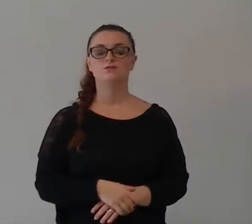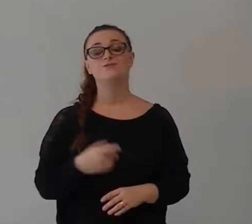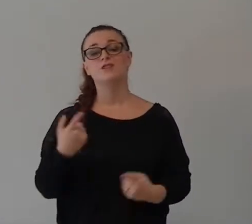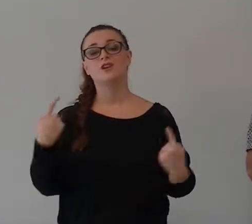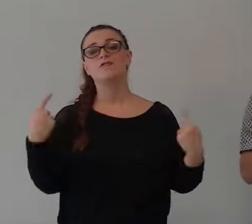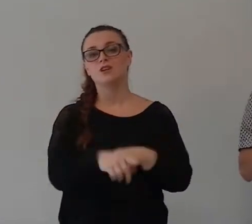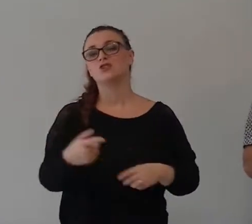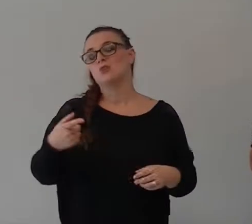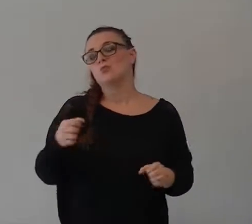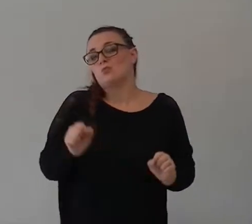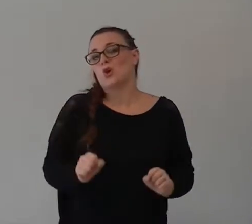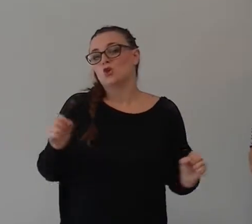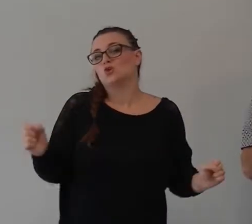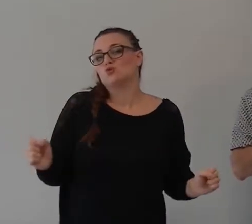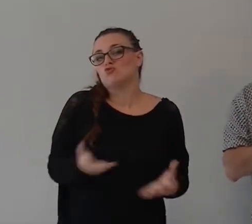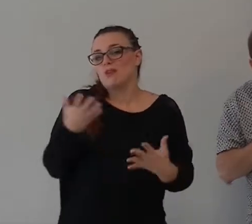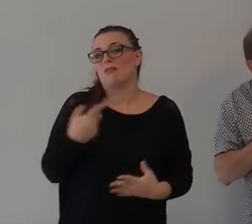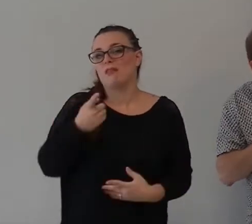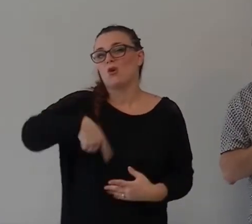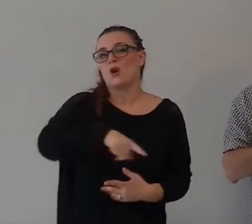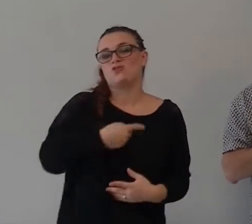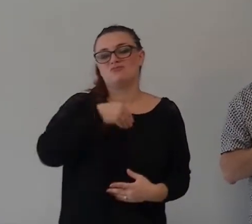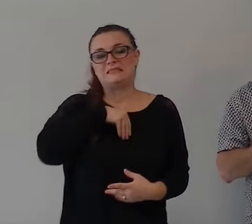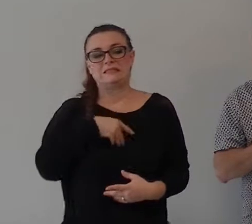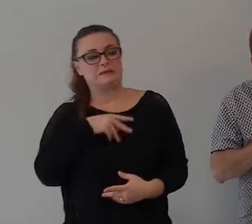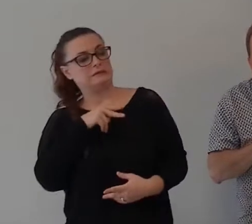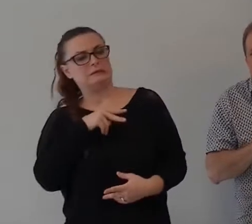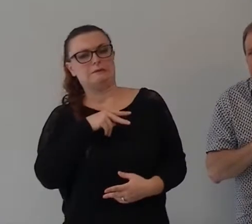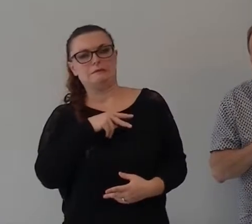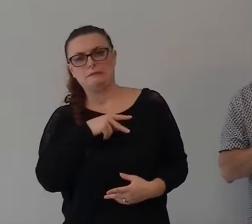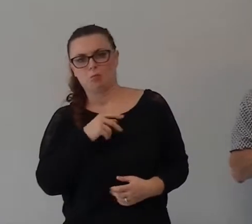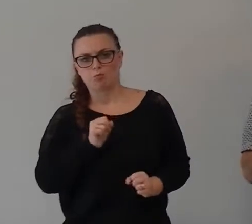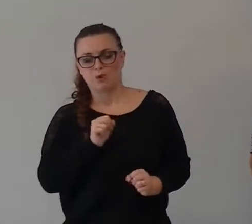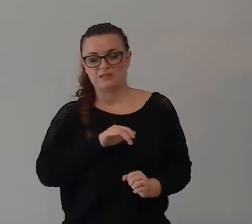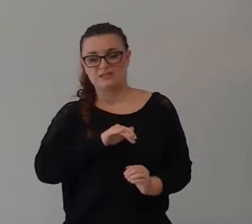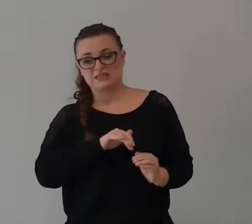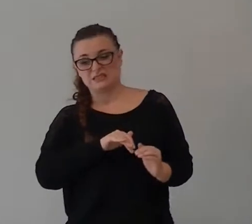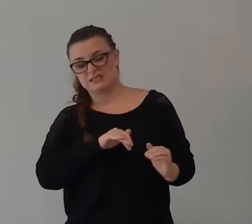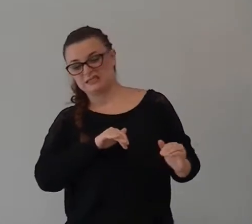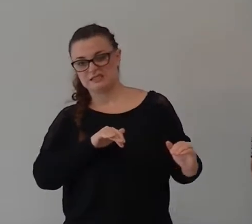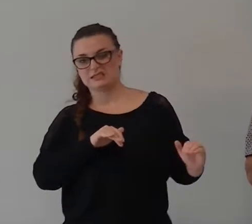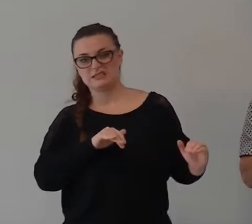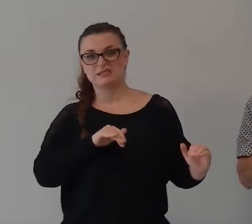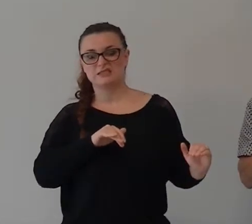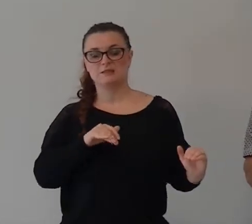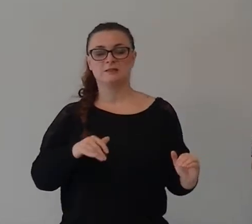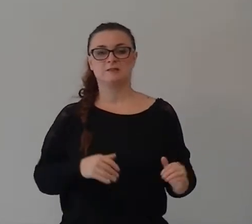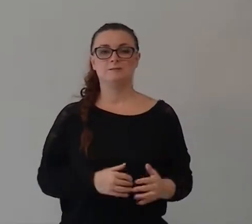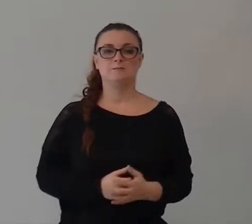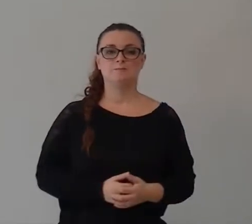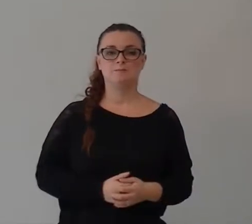po', non dico di schifo, ma di distanza da chi ci sembra non credente o